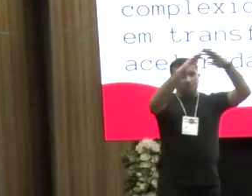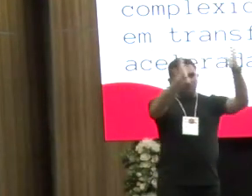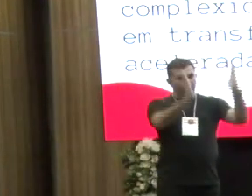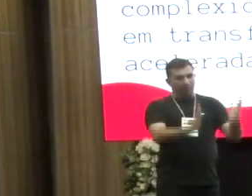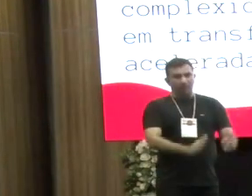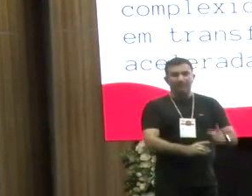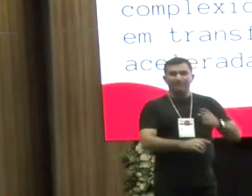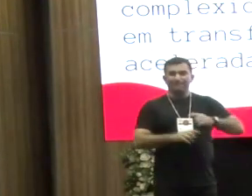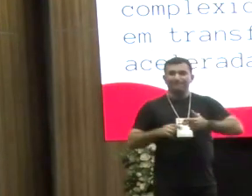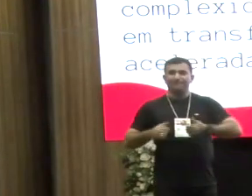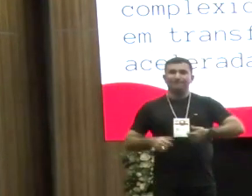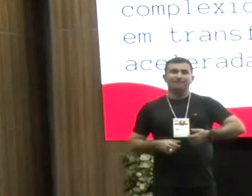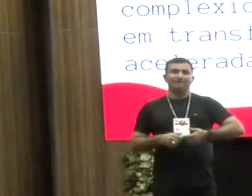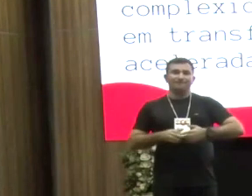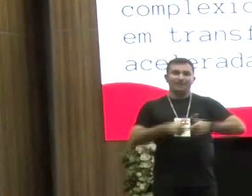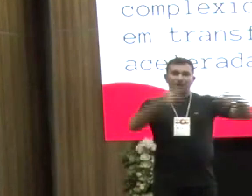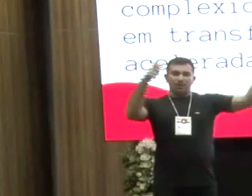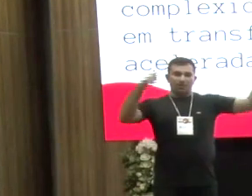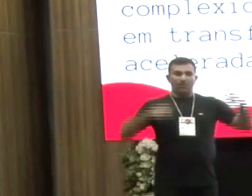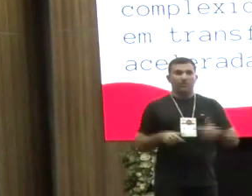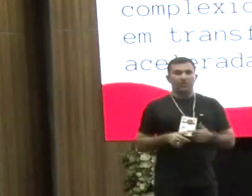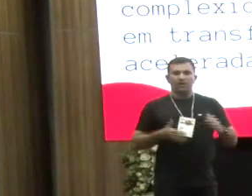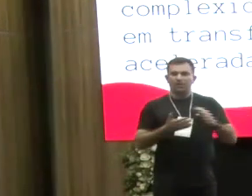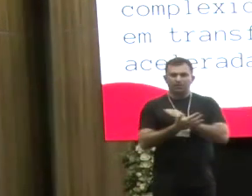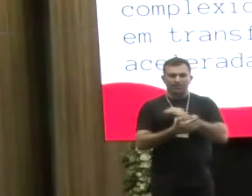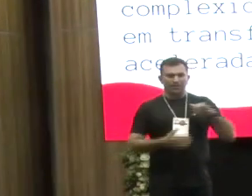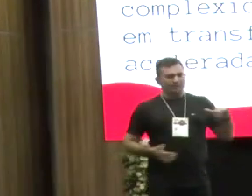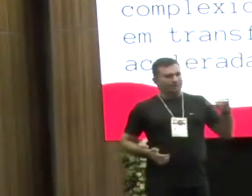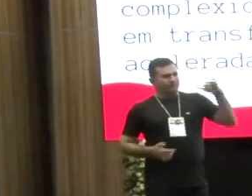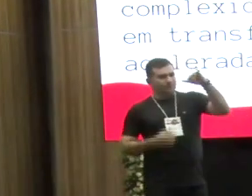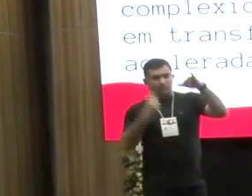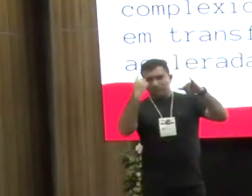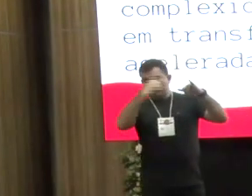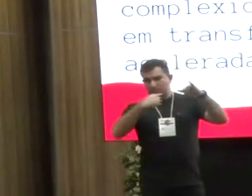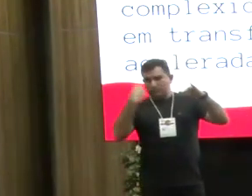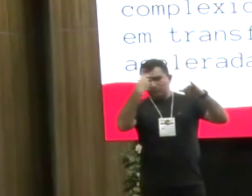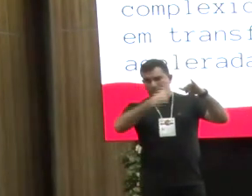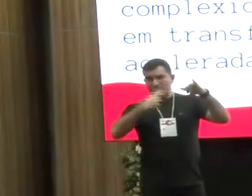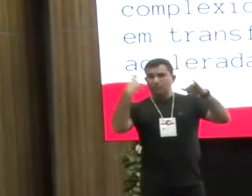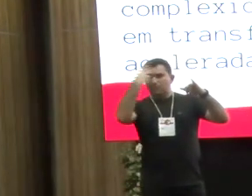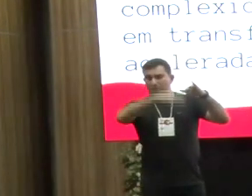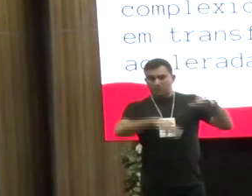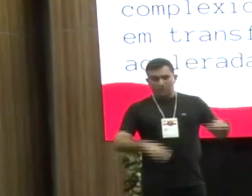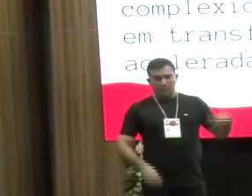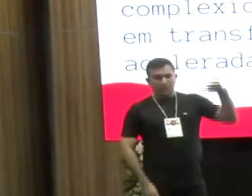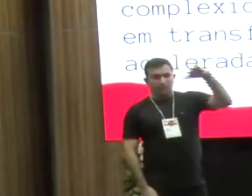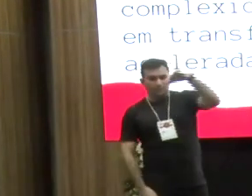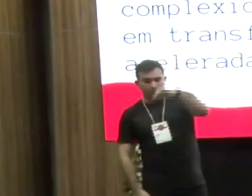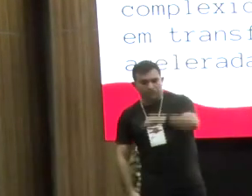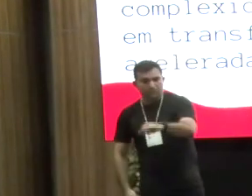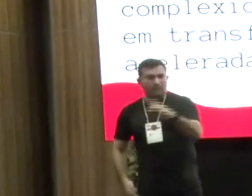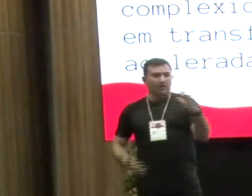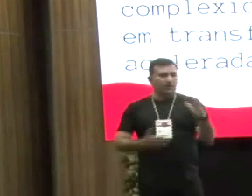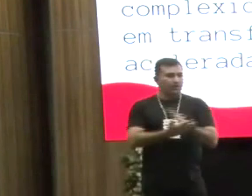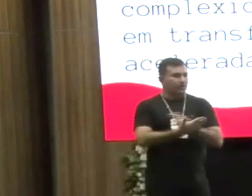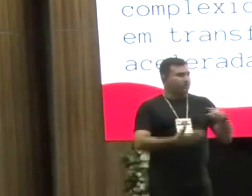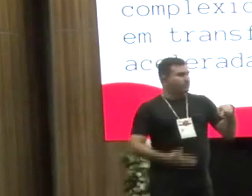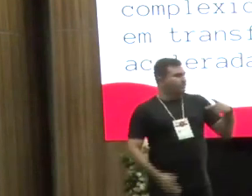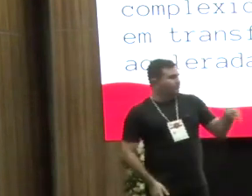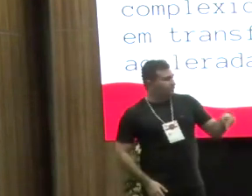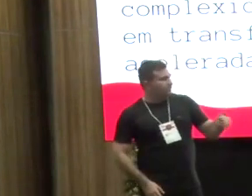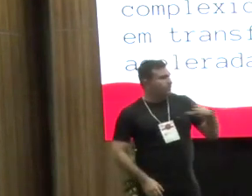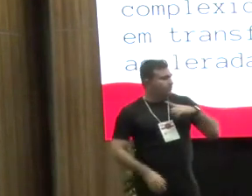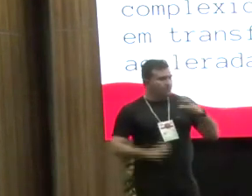Eu peguei aviõezinhos de 3 horas de viagem para chegar em determinadas localidades que os professores dão aulas em